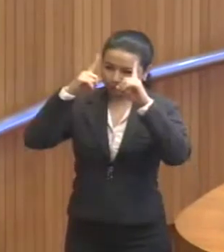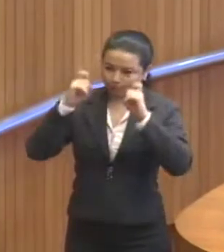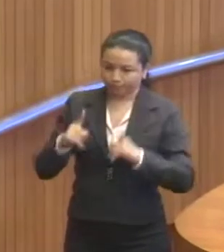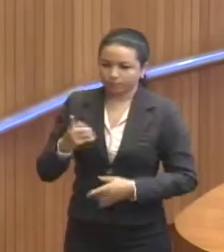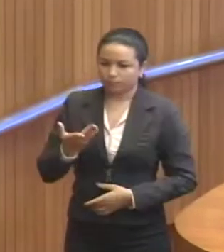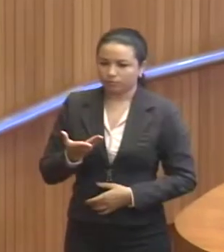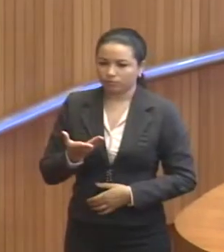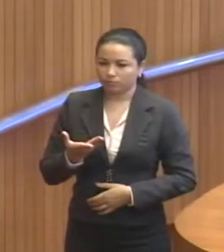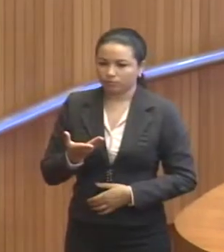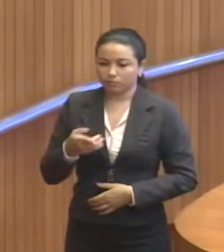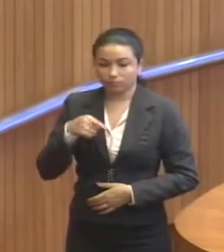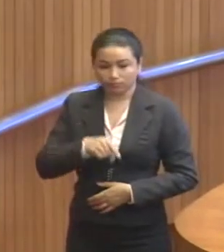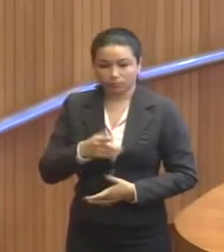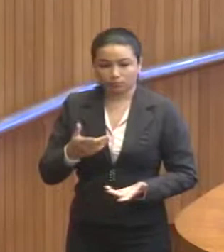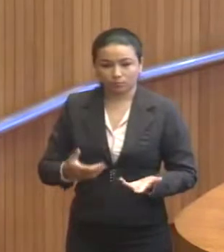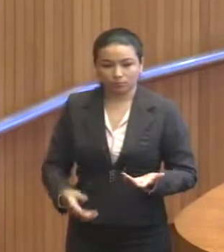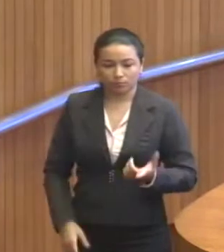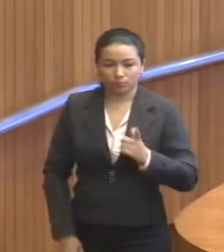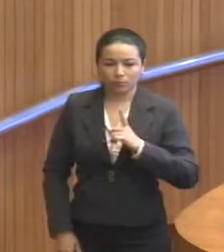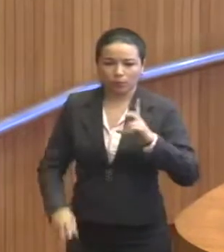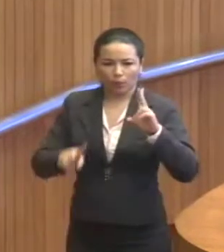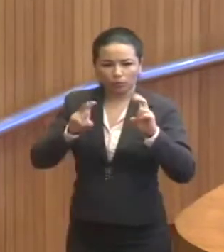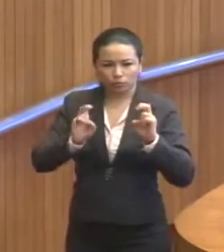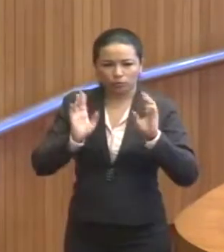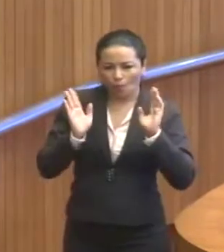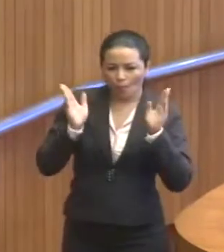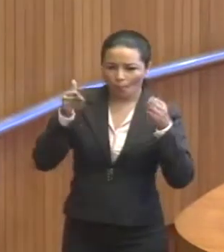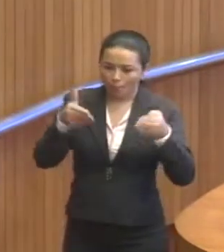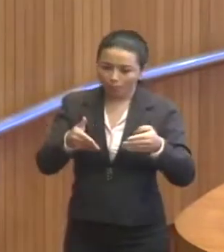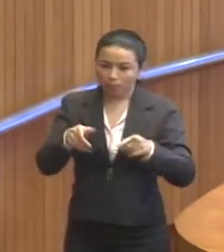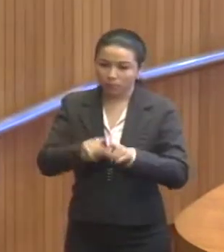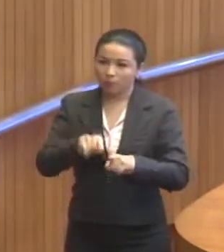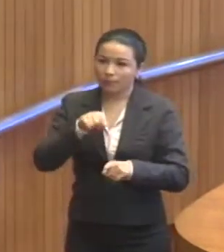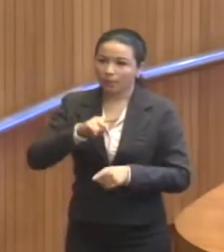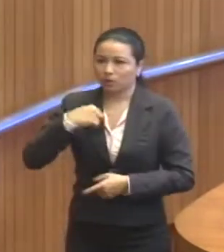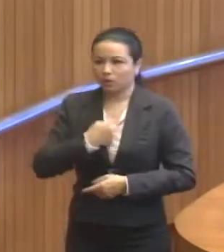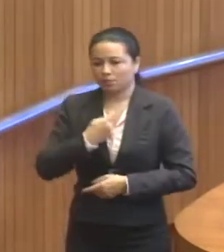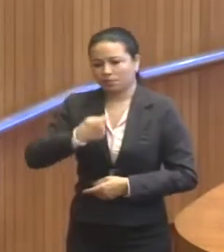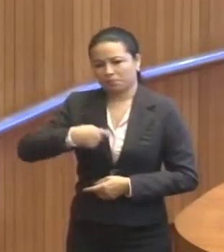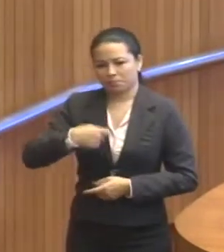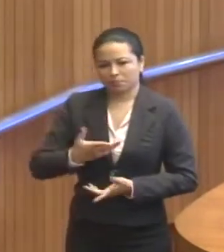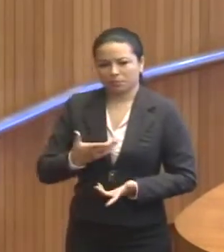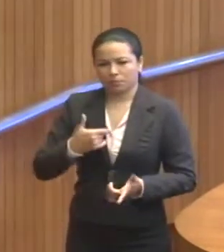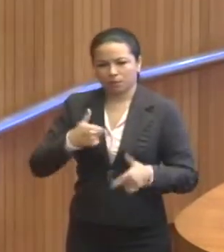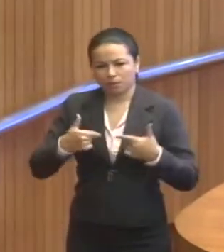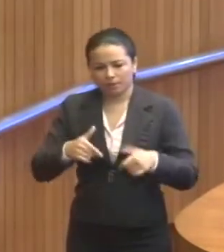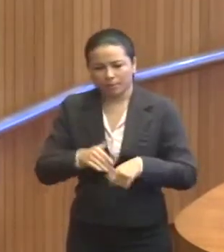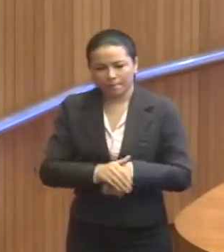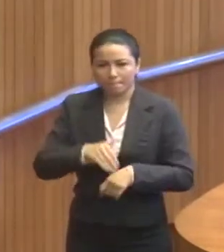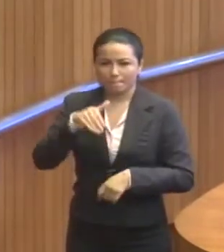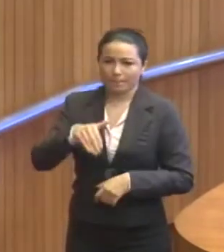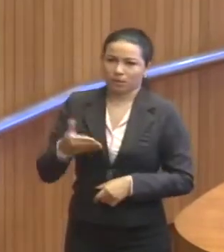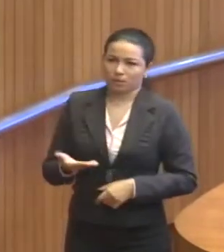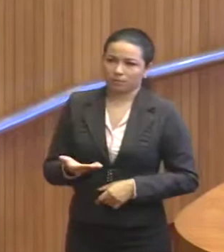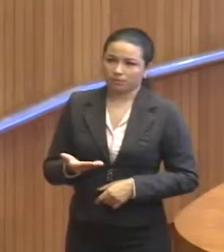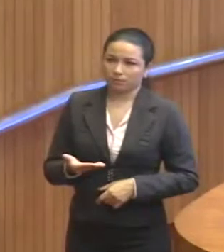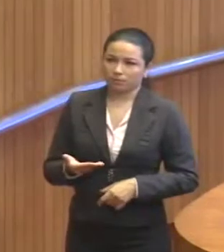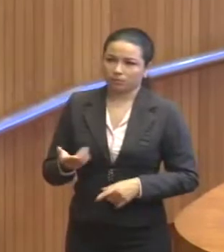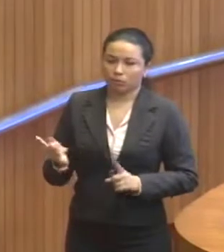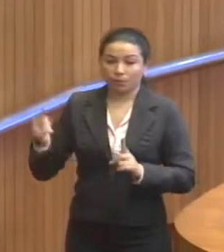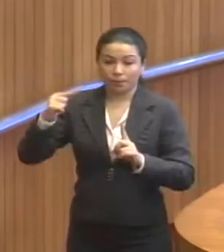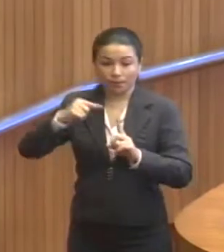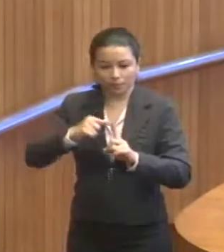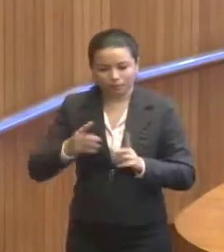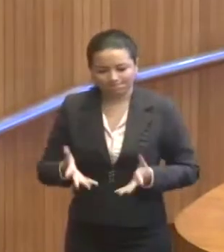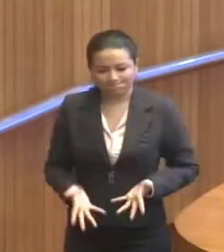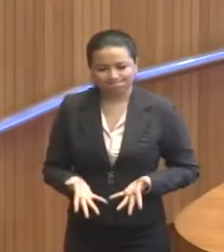agressor. Aí é um ponto específico que, inclusive, a gente tem trabalhado muito no sentido